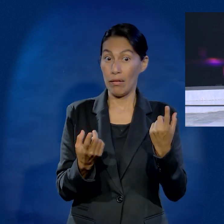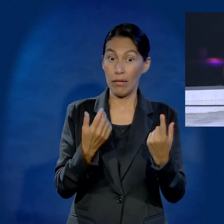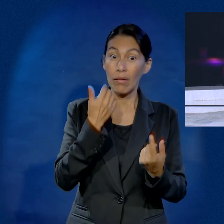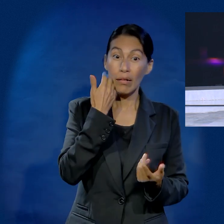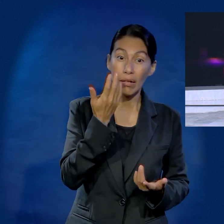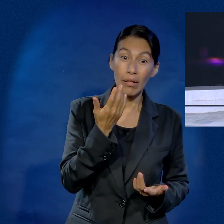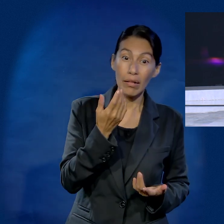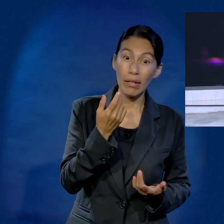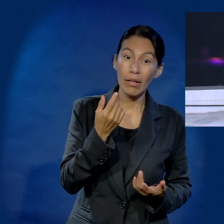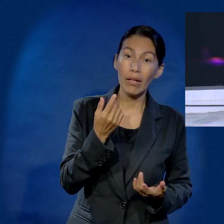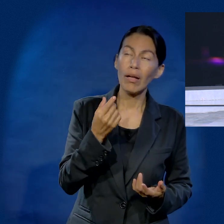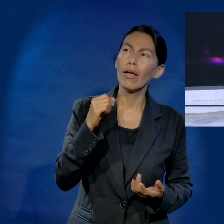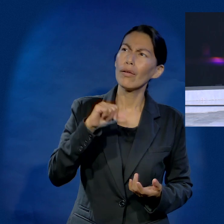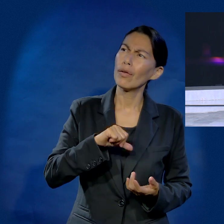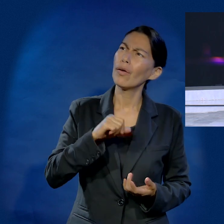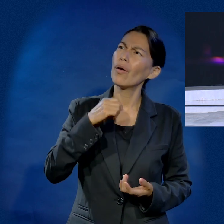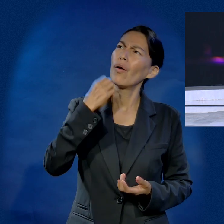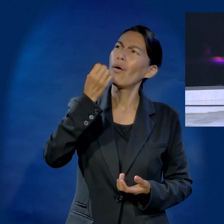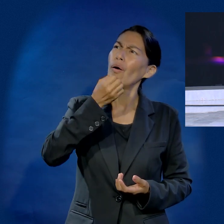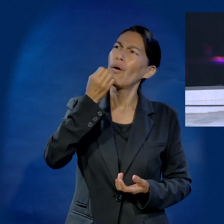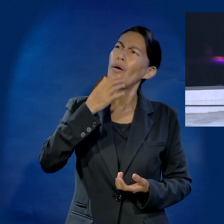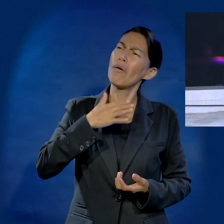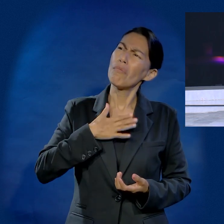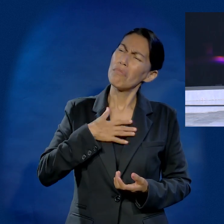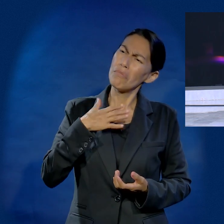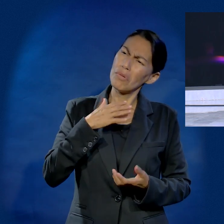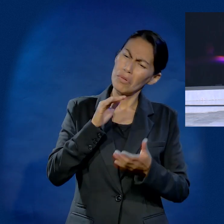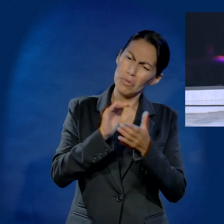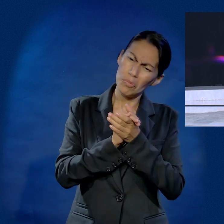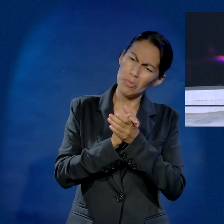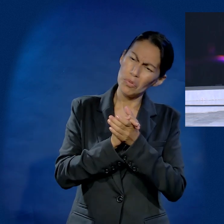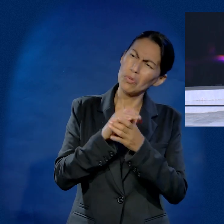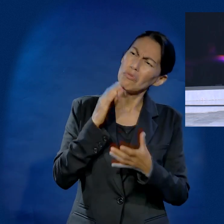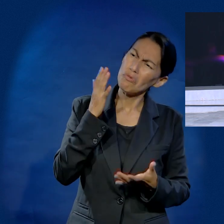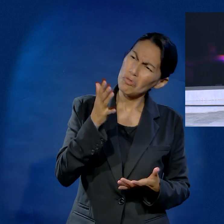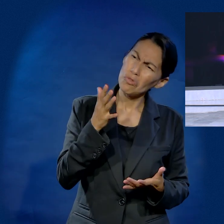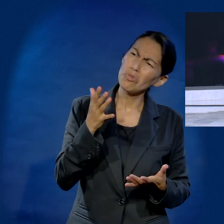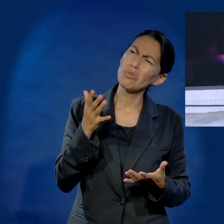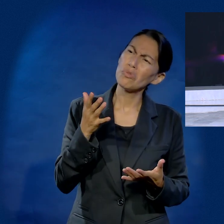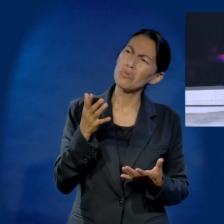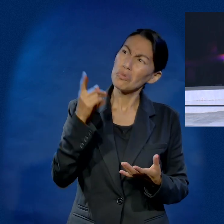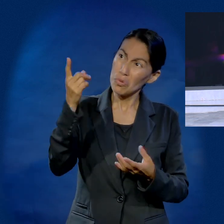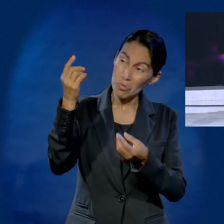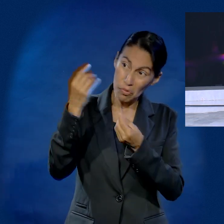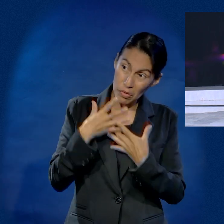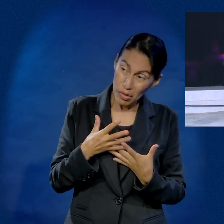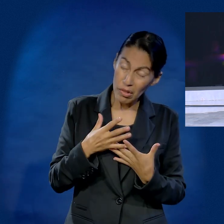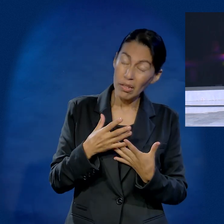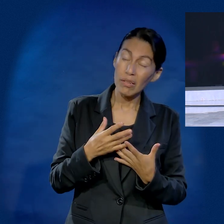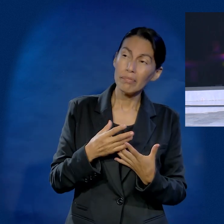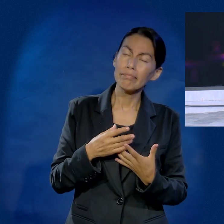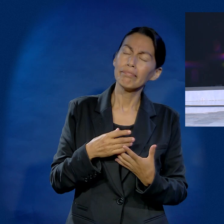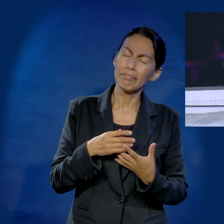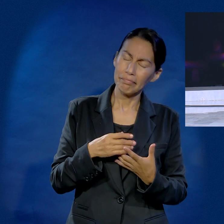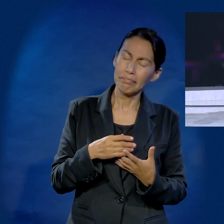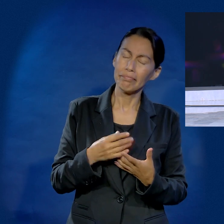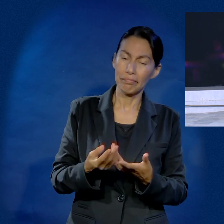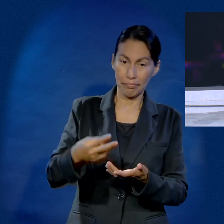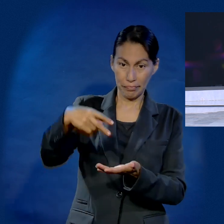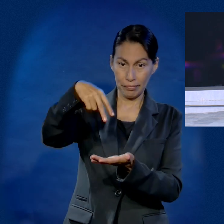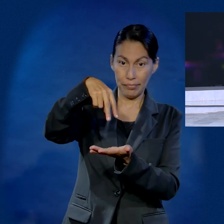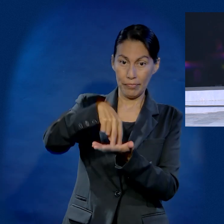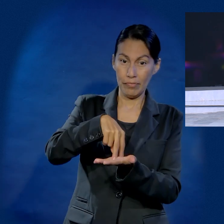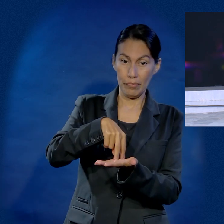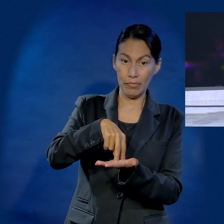mañana, jóvenes, señorita, quisiera decirle, Señor, hoy quiero orar por mi futuro esposo, por mi futura esposa. Póngase en pie, si